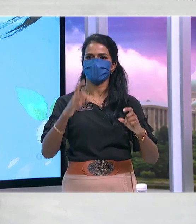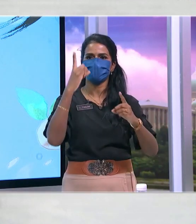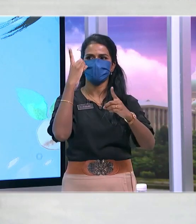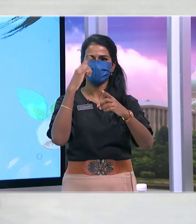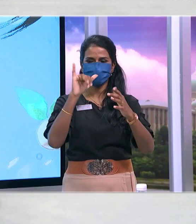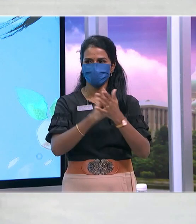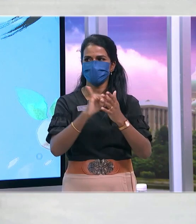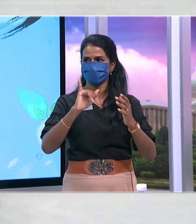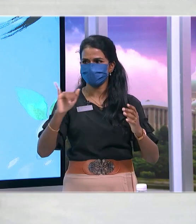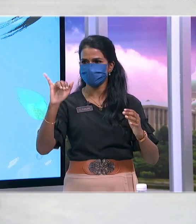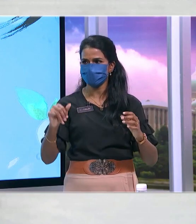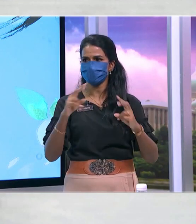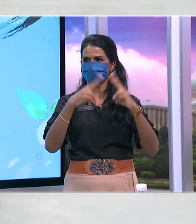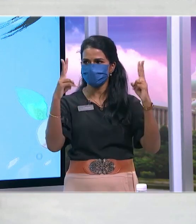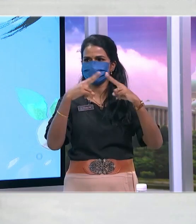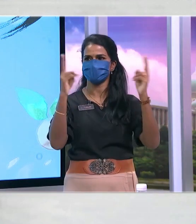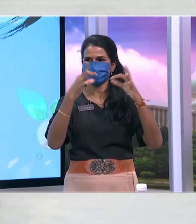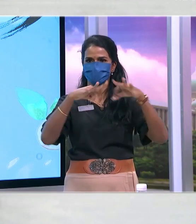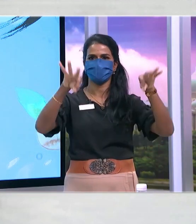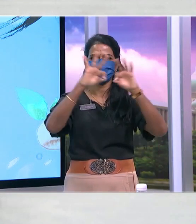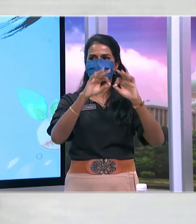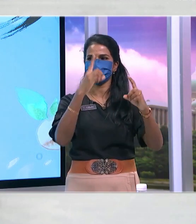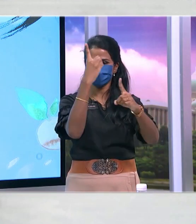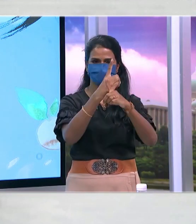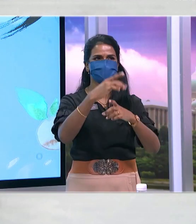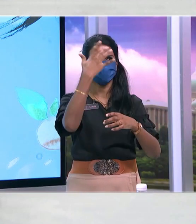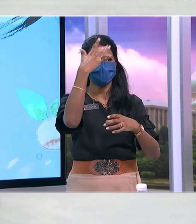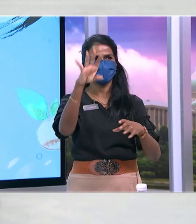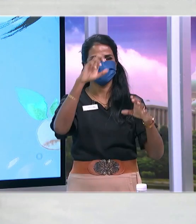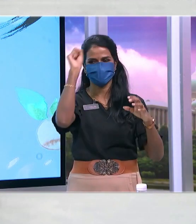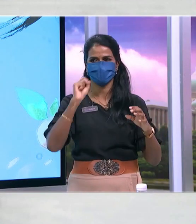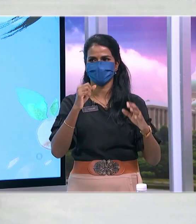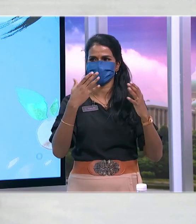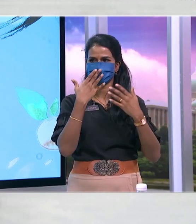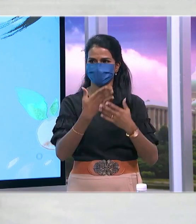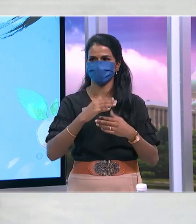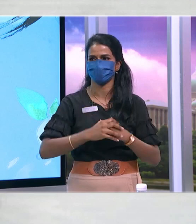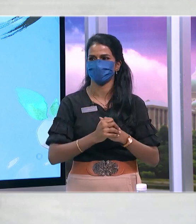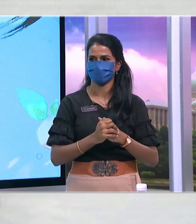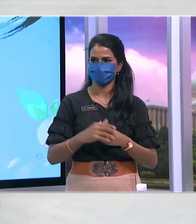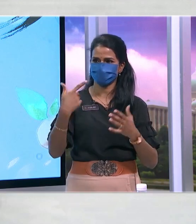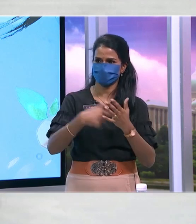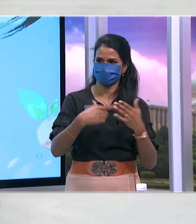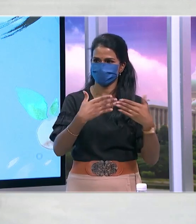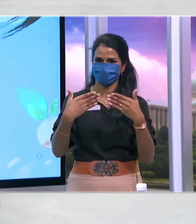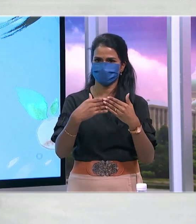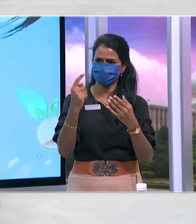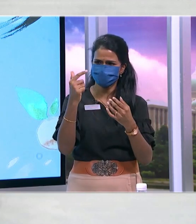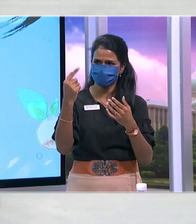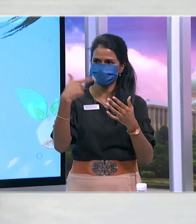senaman. Itu yang sangat-sangat penting. Betul, pandai Shreya. Thank you. Okey, lagi. Sambung lagi. Sikit-sikit lagi.